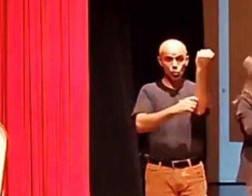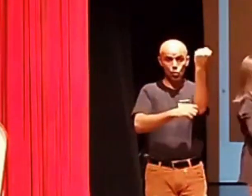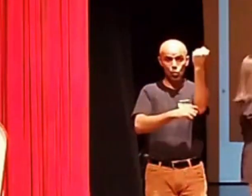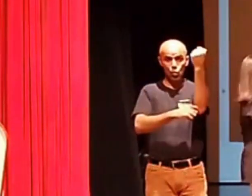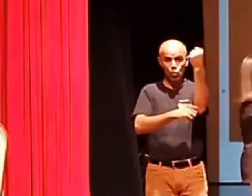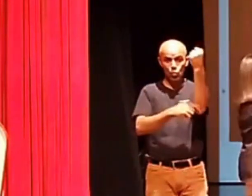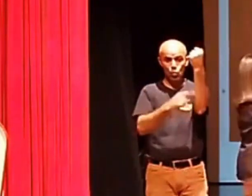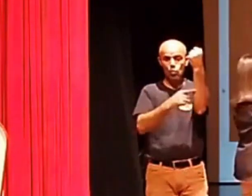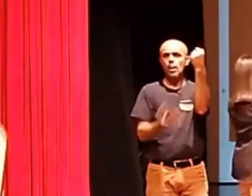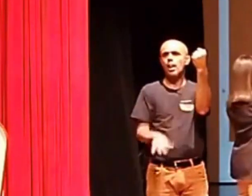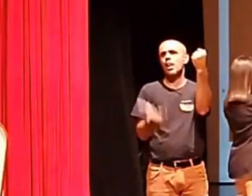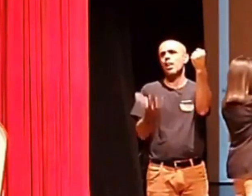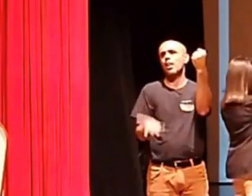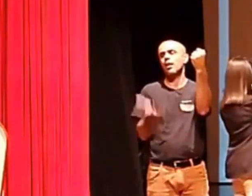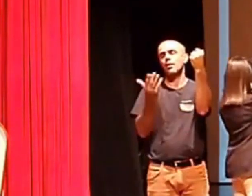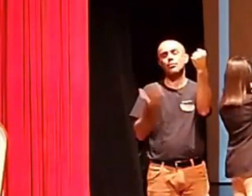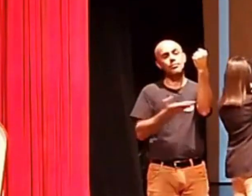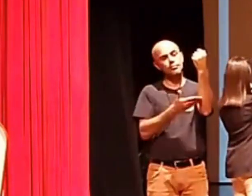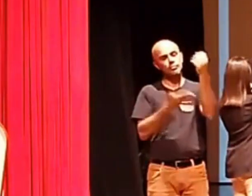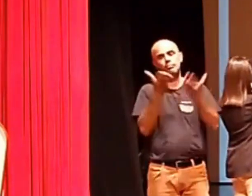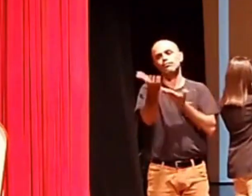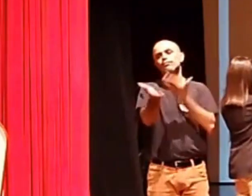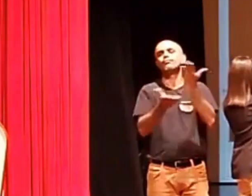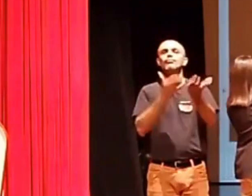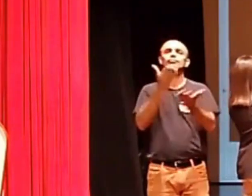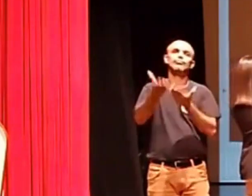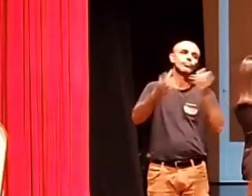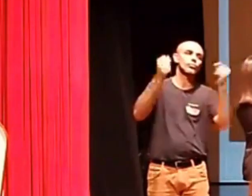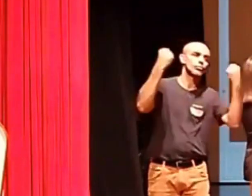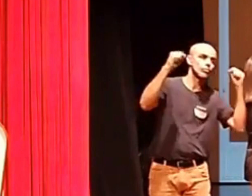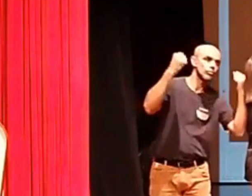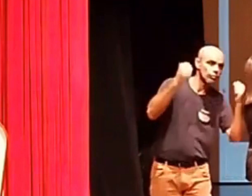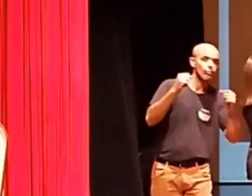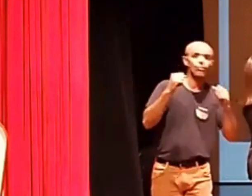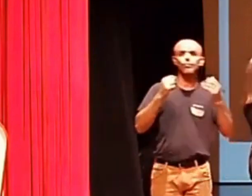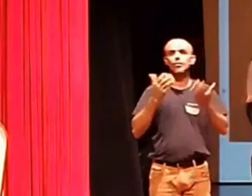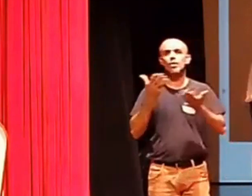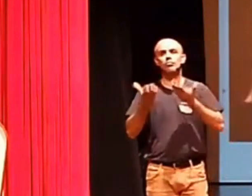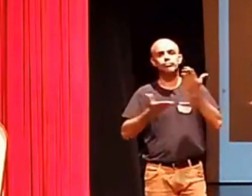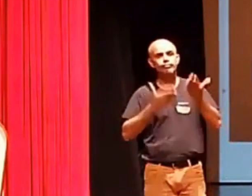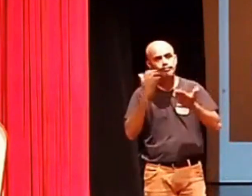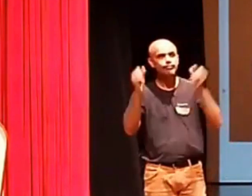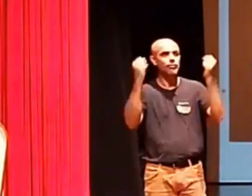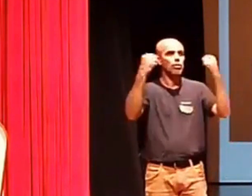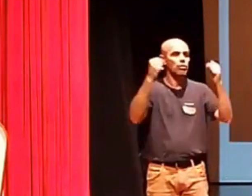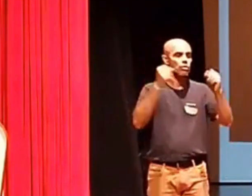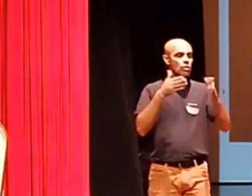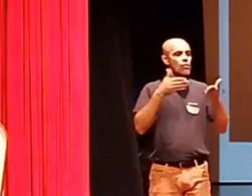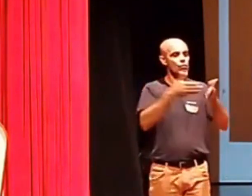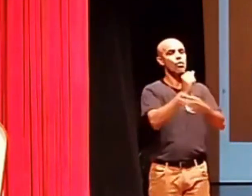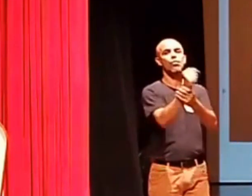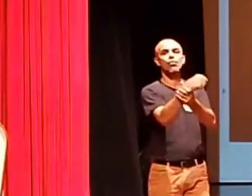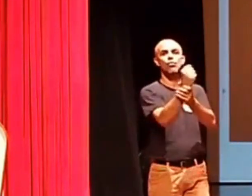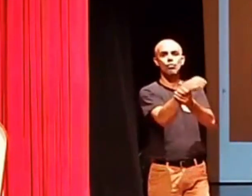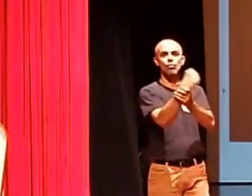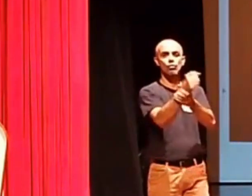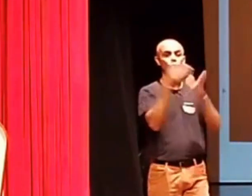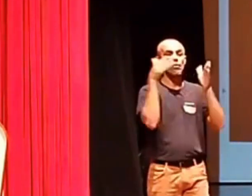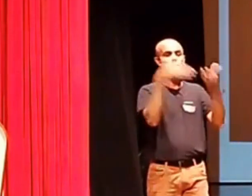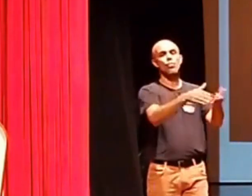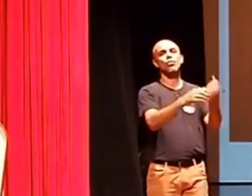Então, a gente vai ali tratar com exercícios fisioterapêuticos específicos para